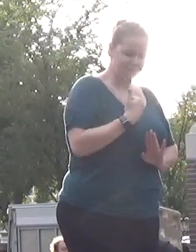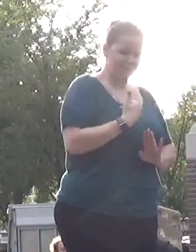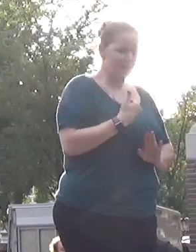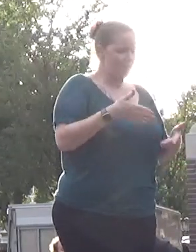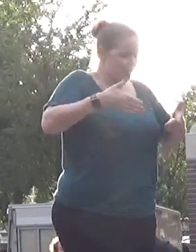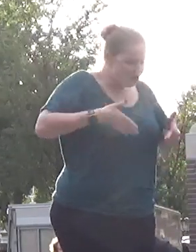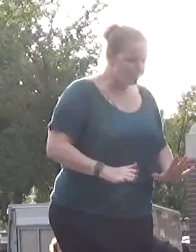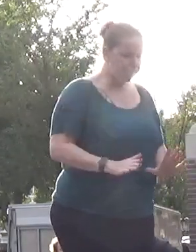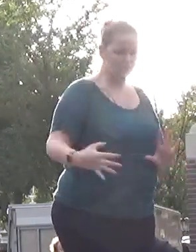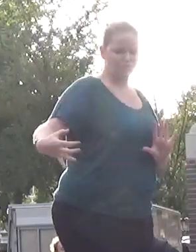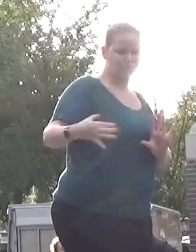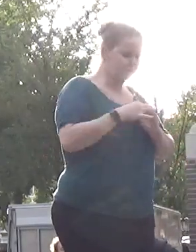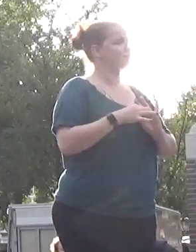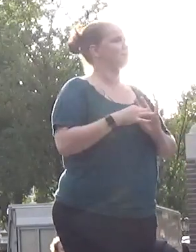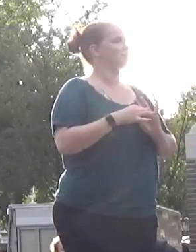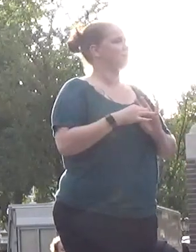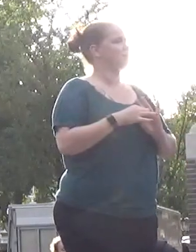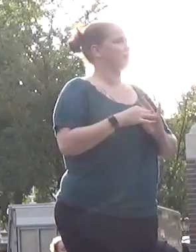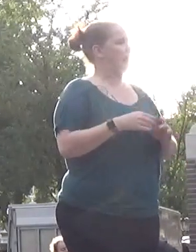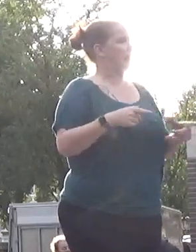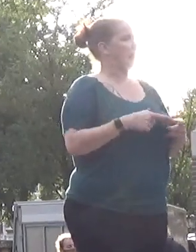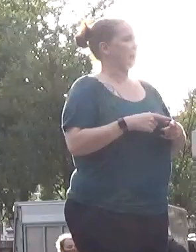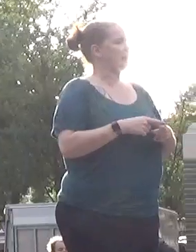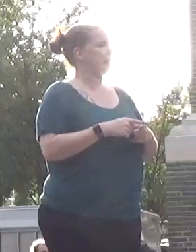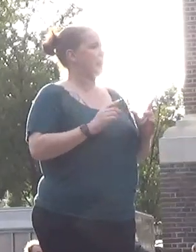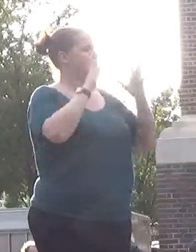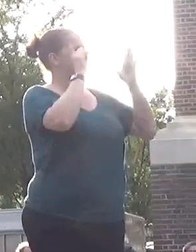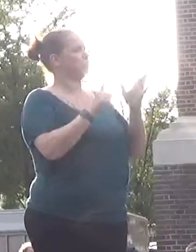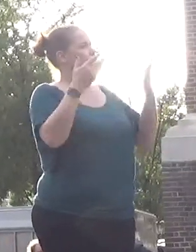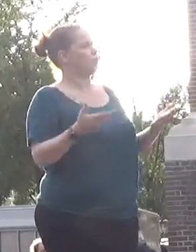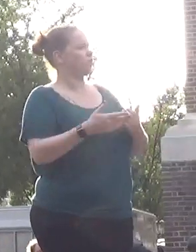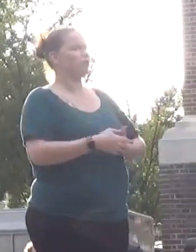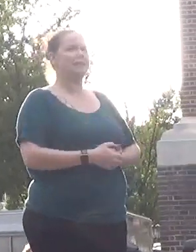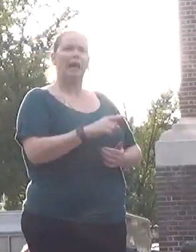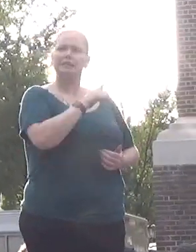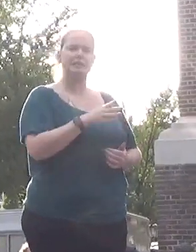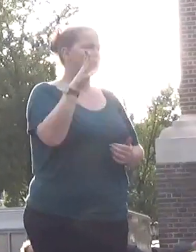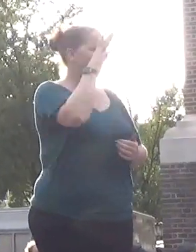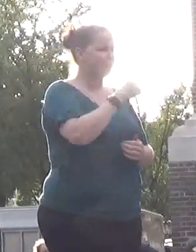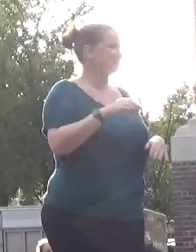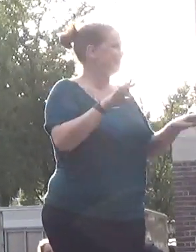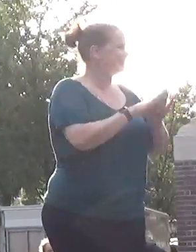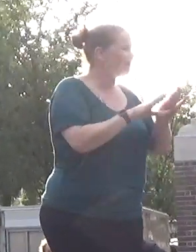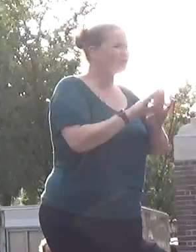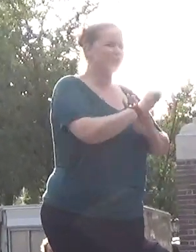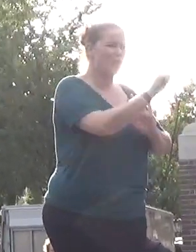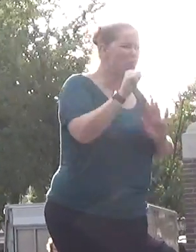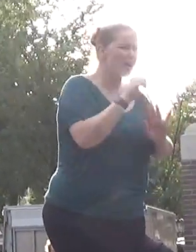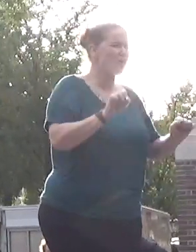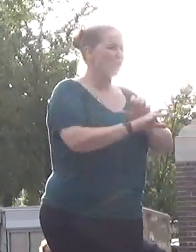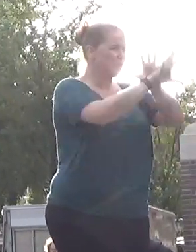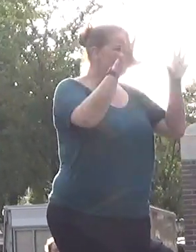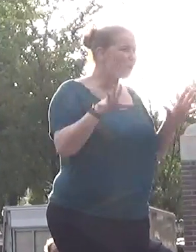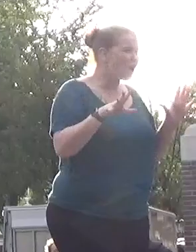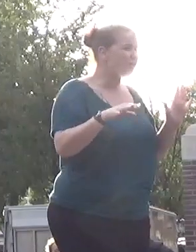met het bij hun geboorte toegekende gender. Onbegrijpelijk nu dat dat nu gebeurt in ditzelfde Europa waar zo duidelijk wordt